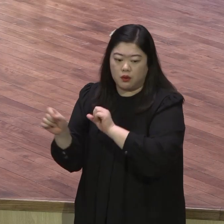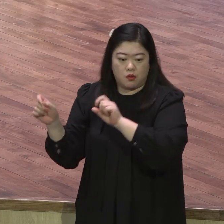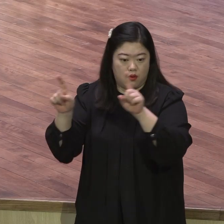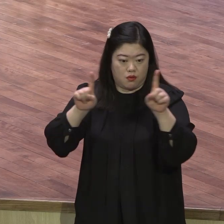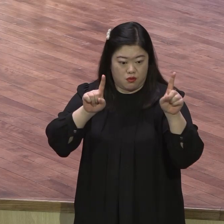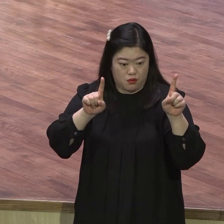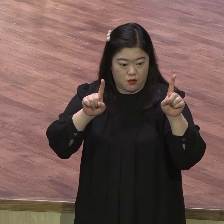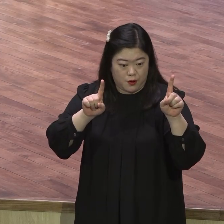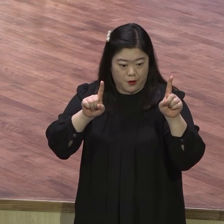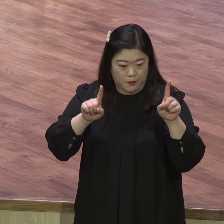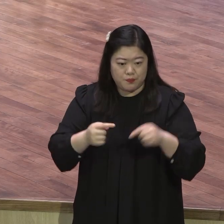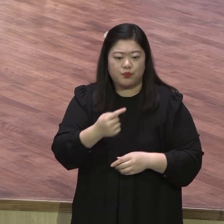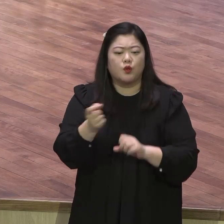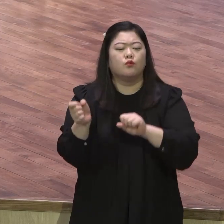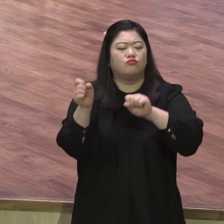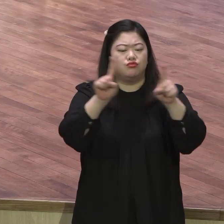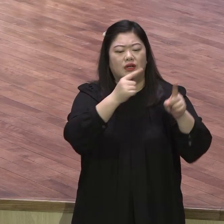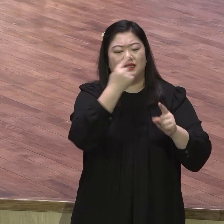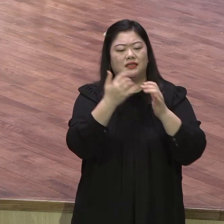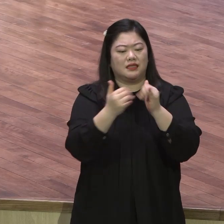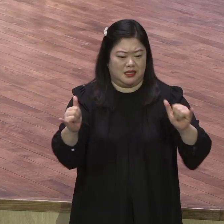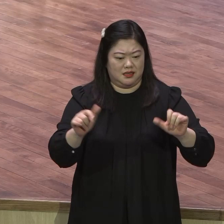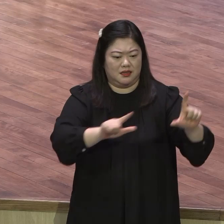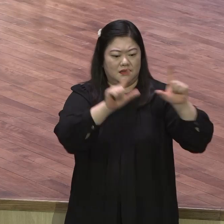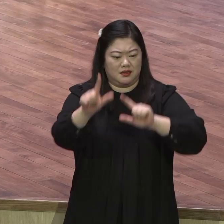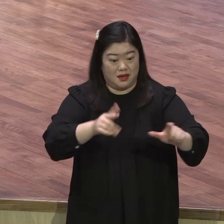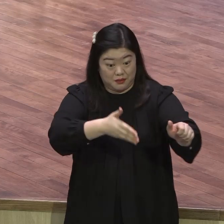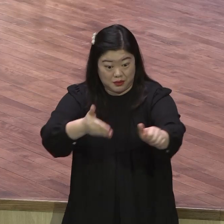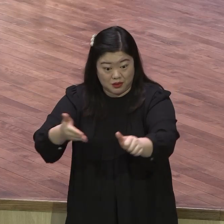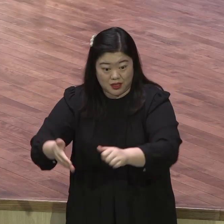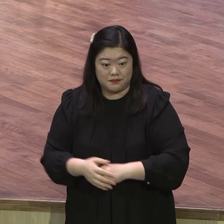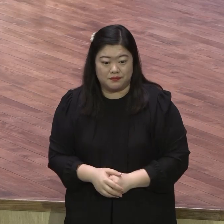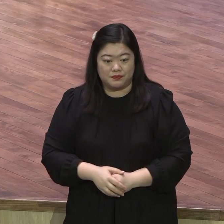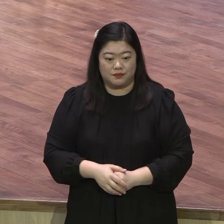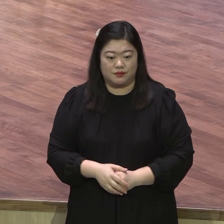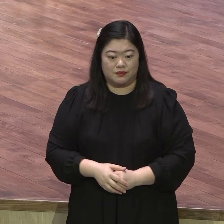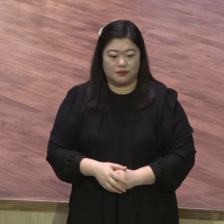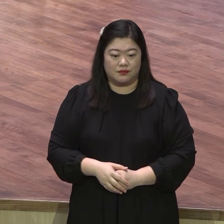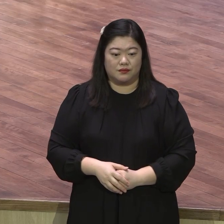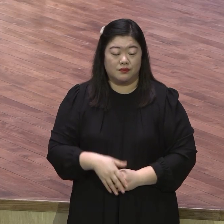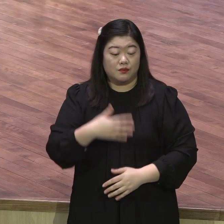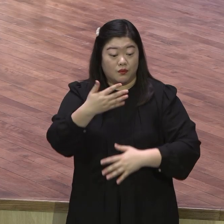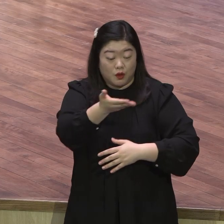부활의 정인된 삶을 그래서 전도해라 하지마라 그게 아니에요.